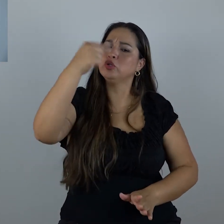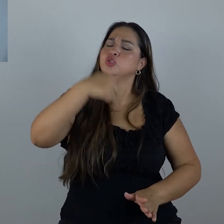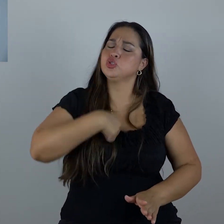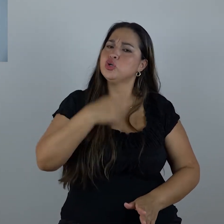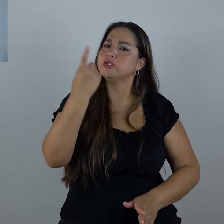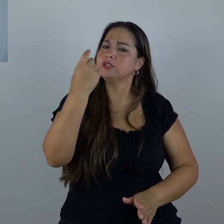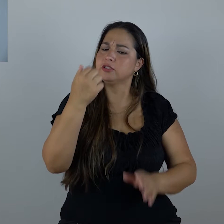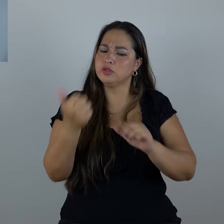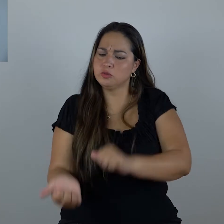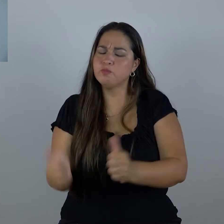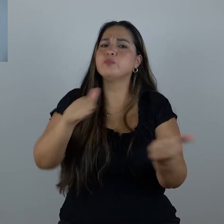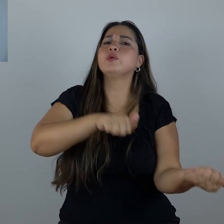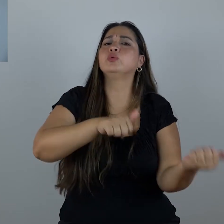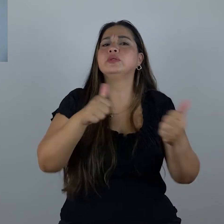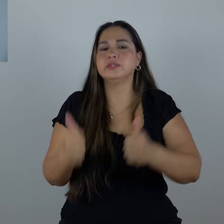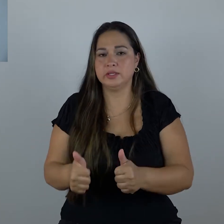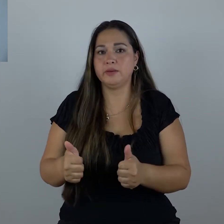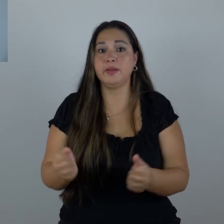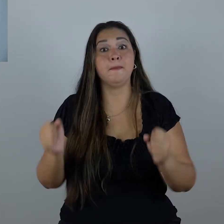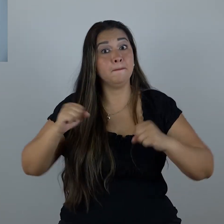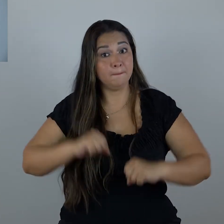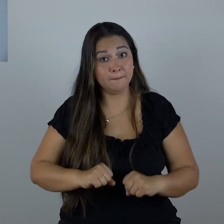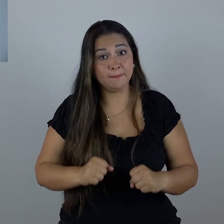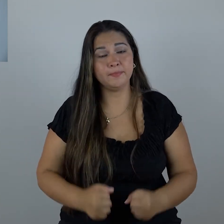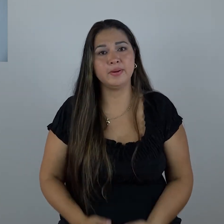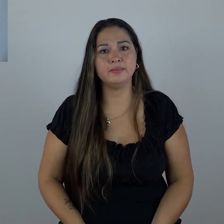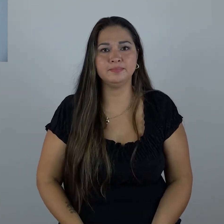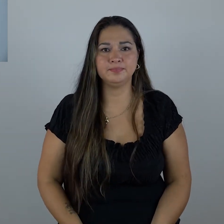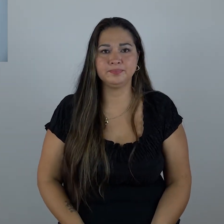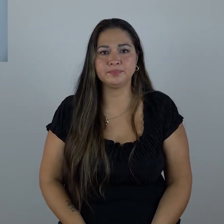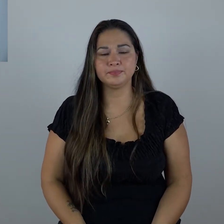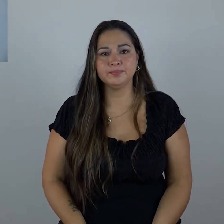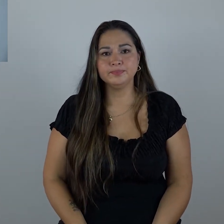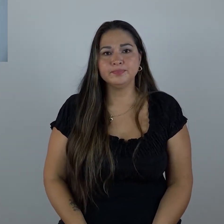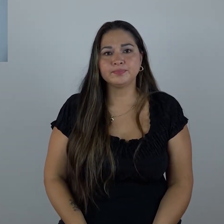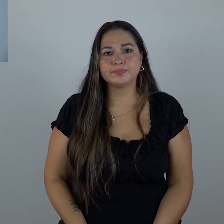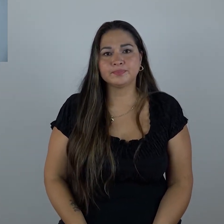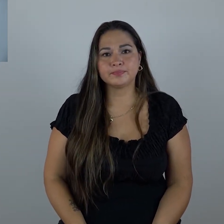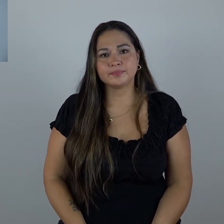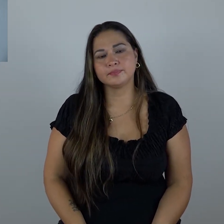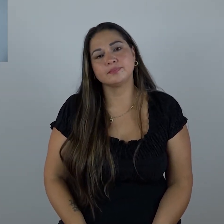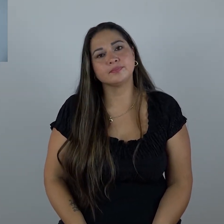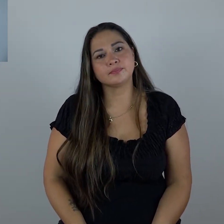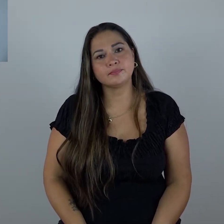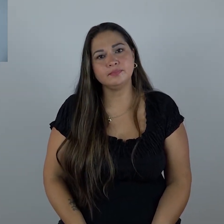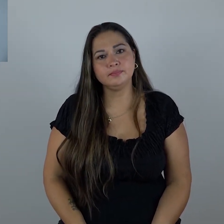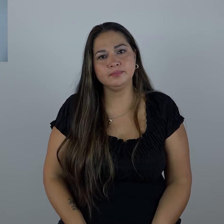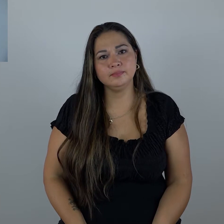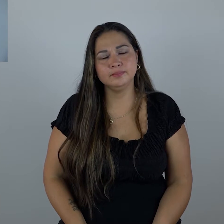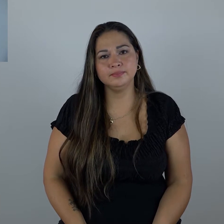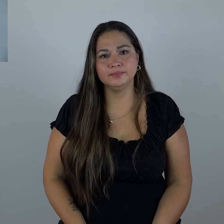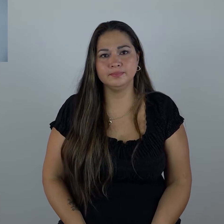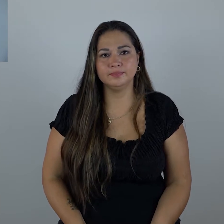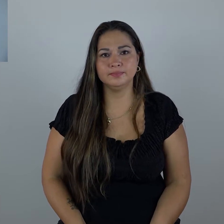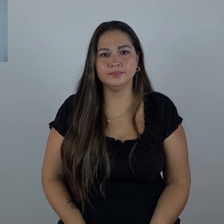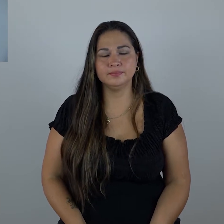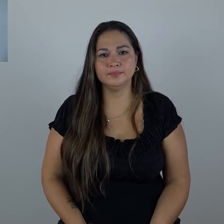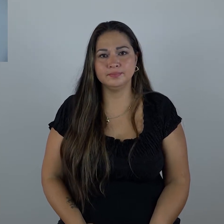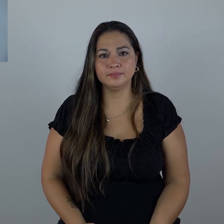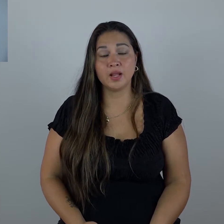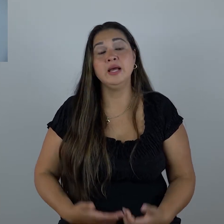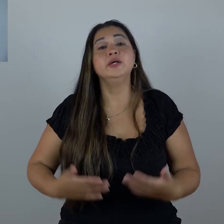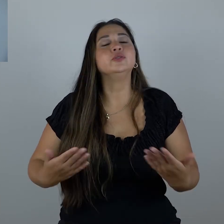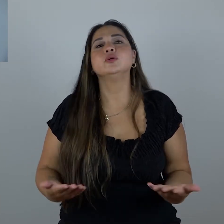bautizado. Por otro lado, te diré que en el bautismo influye mucho lo que es no solamente